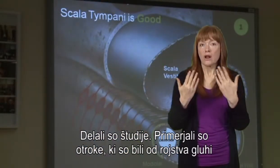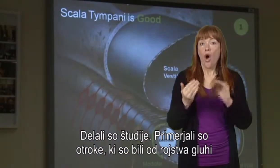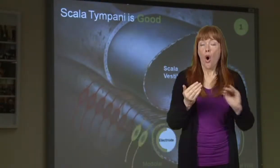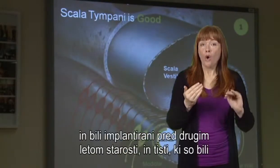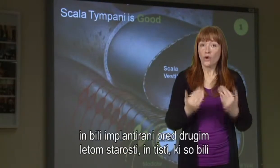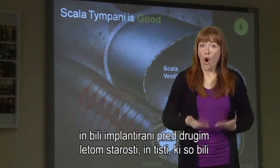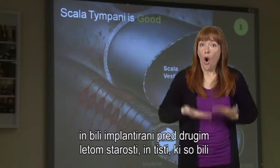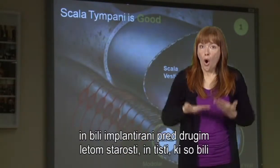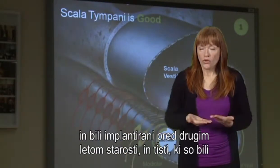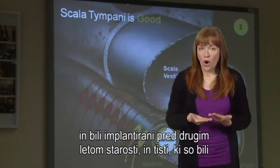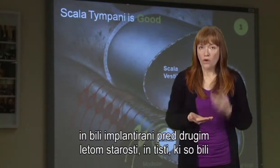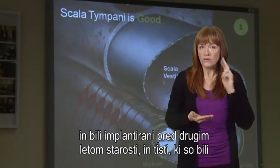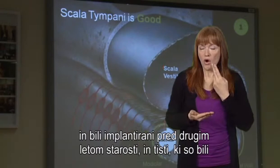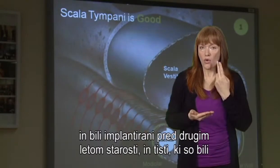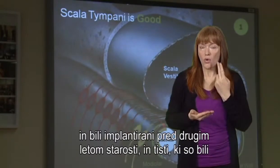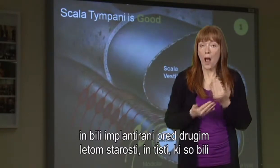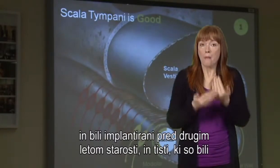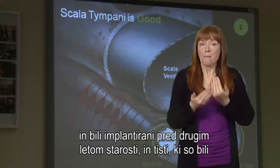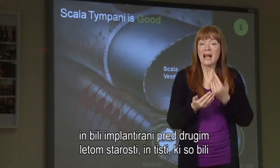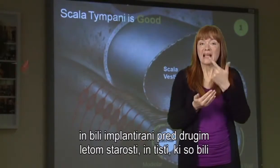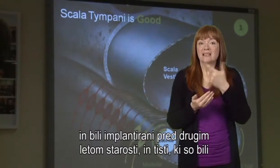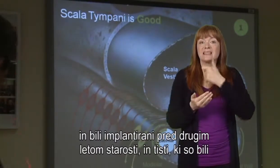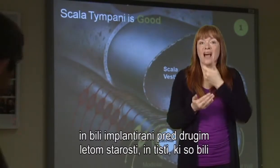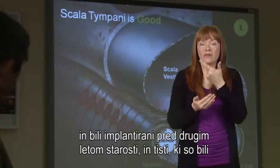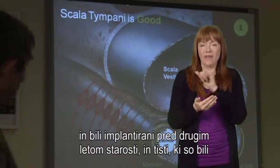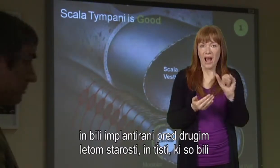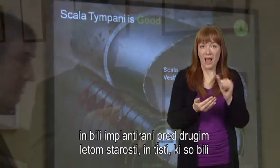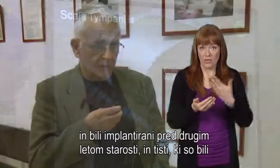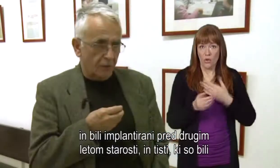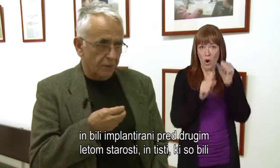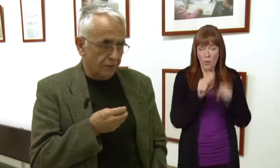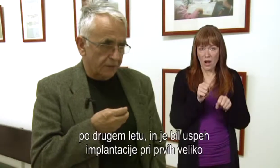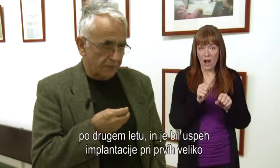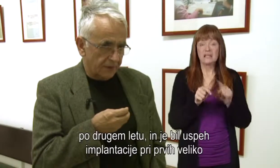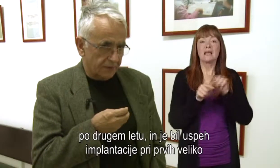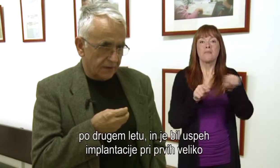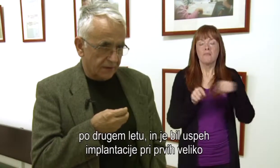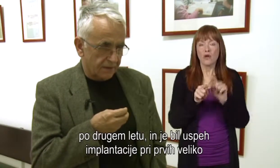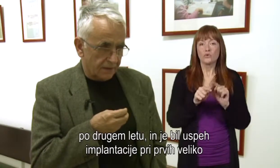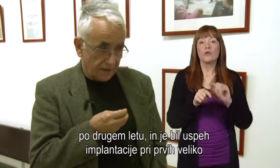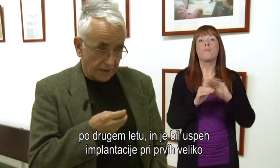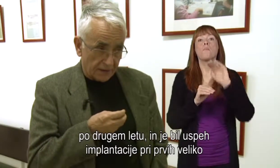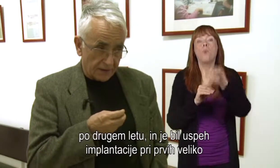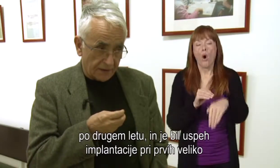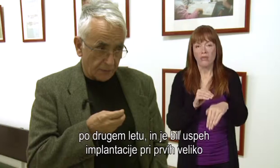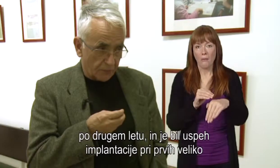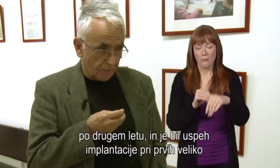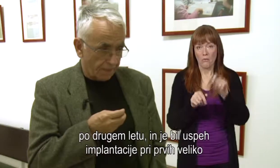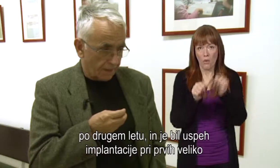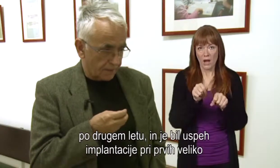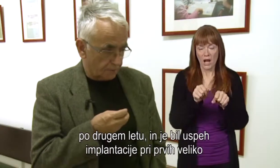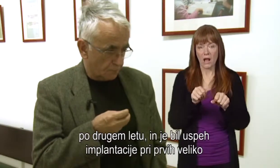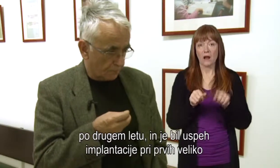in bili implantirani pred 2. letom starosti in tisti, ki so bili po 2. letu starosti. In je